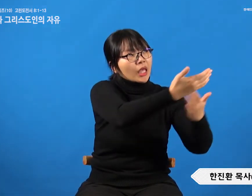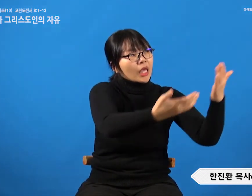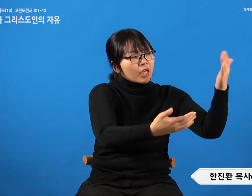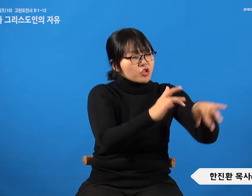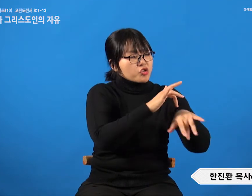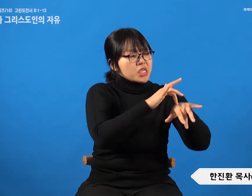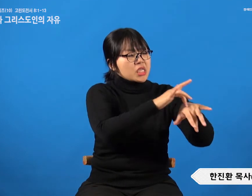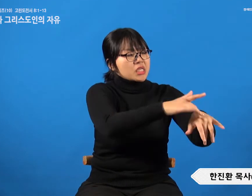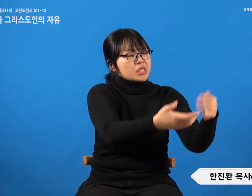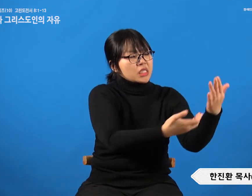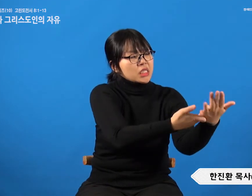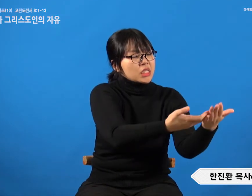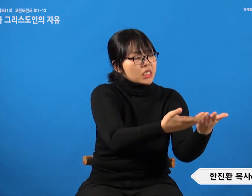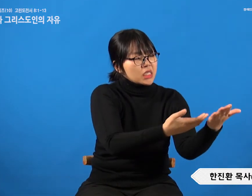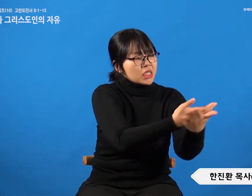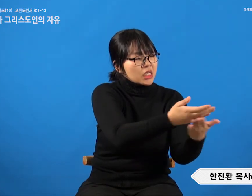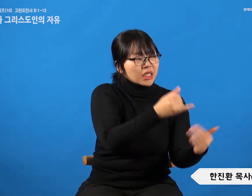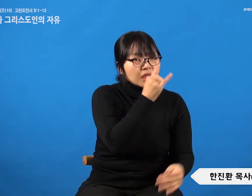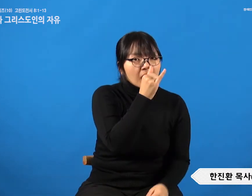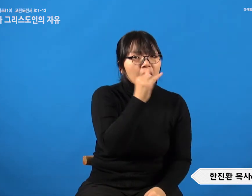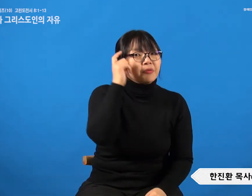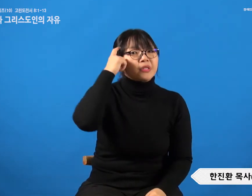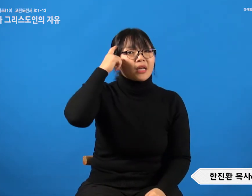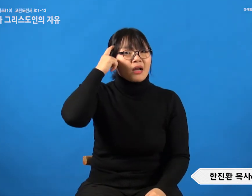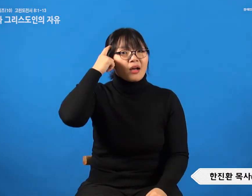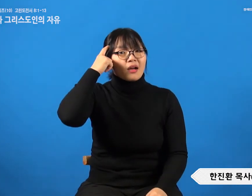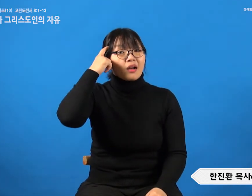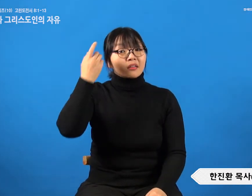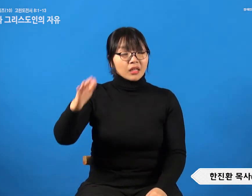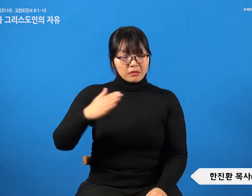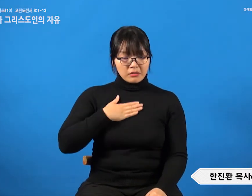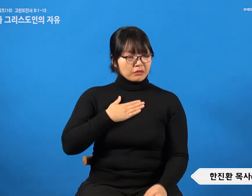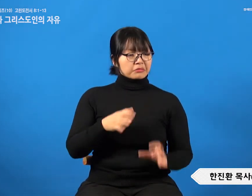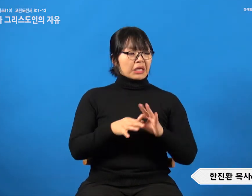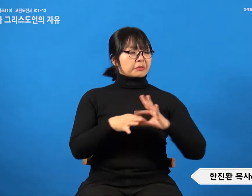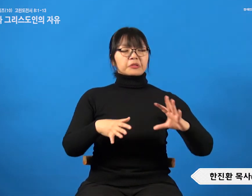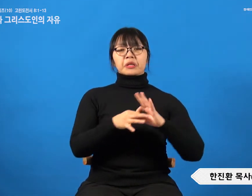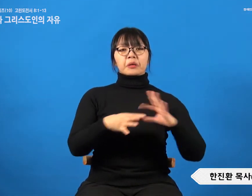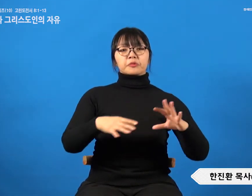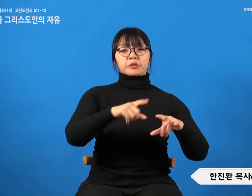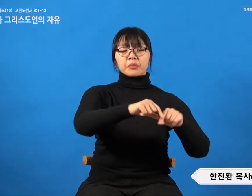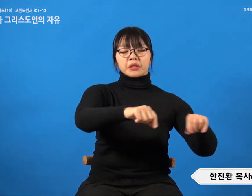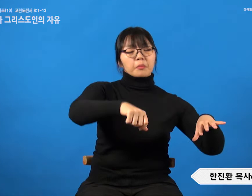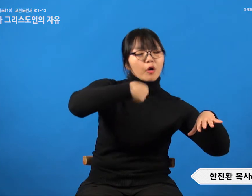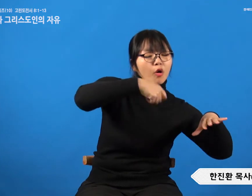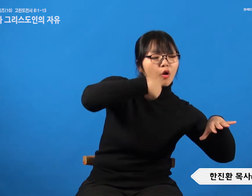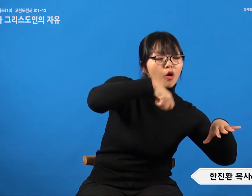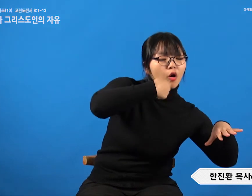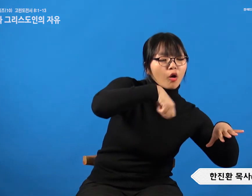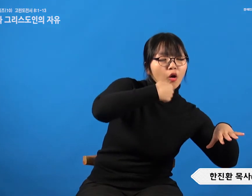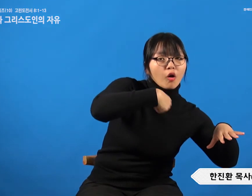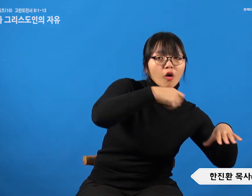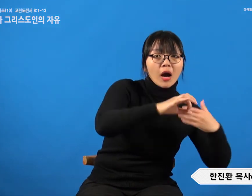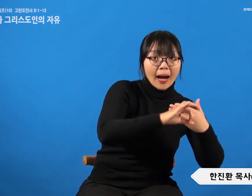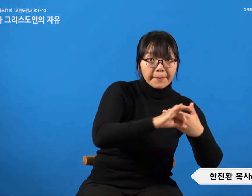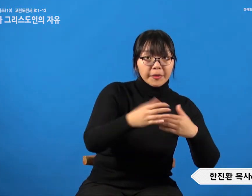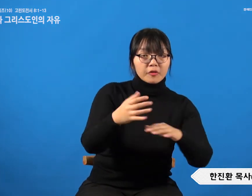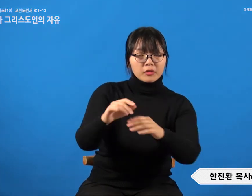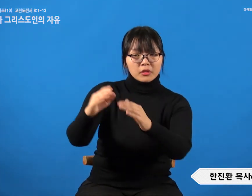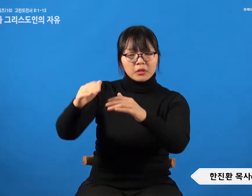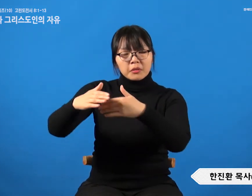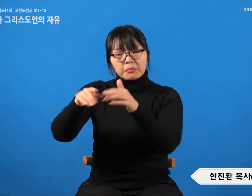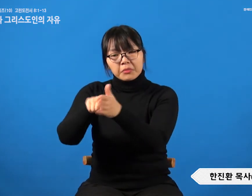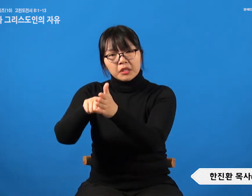합니다. 그런데 그들이 보는 앞에서 우리가 그런 제사 음식을 먹으면 어떻게 되겠습니까? 그들도